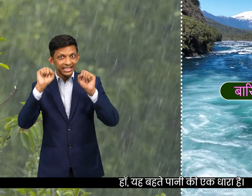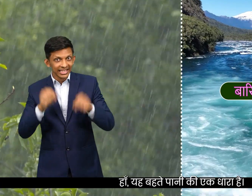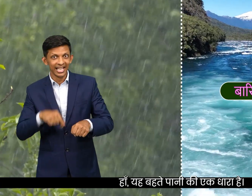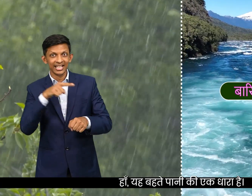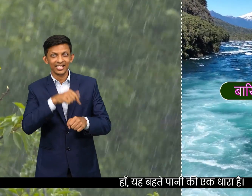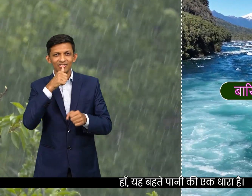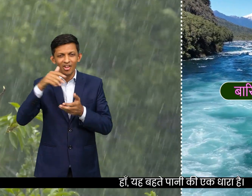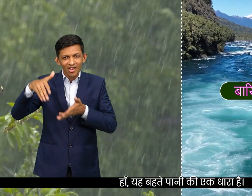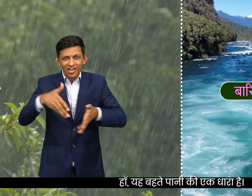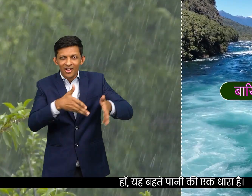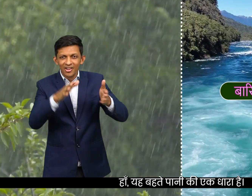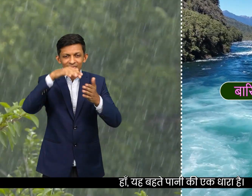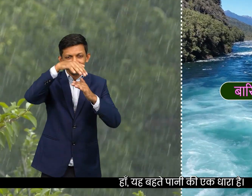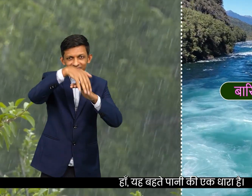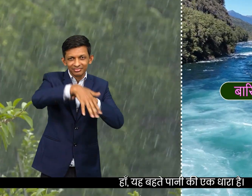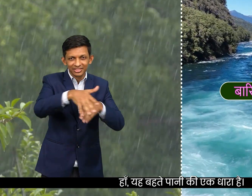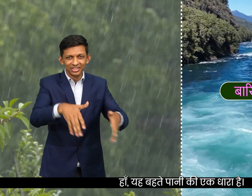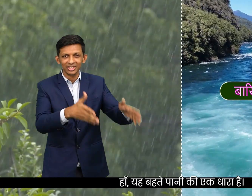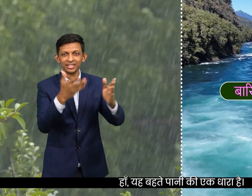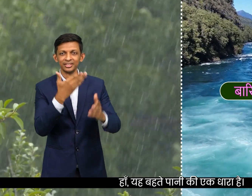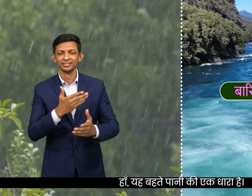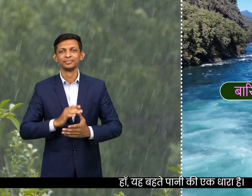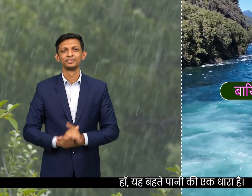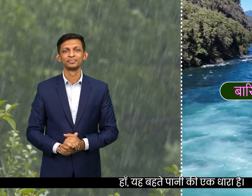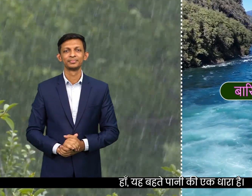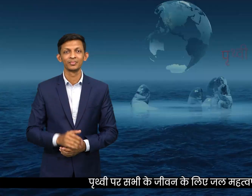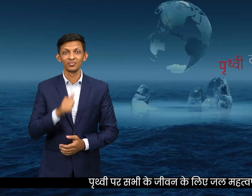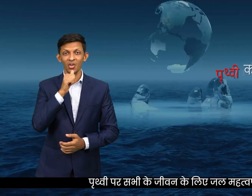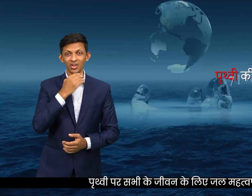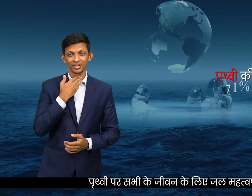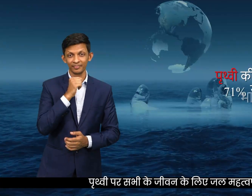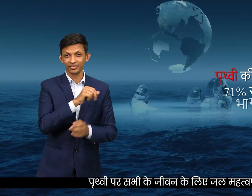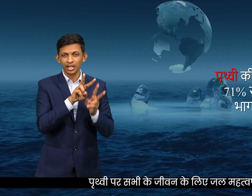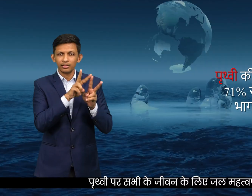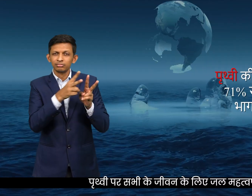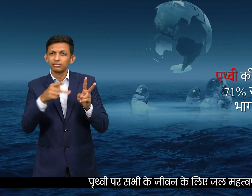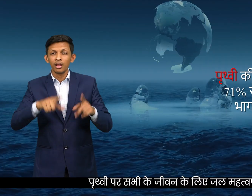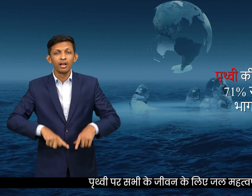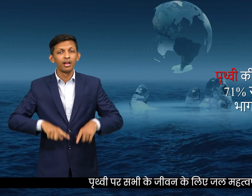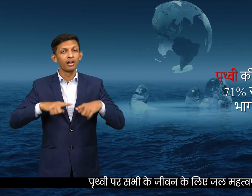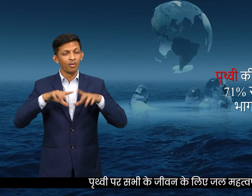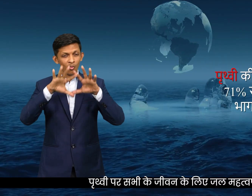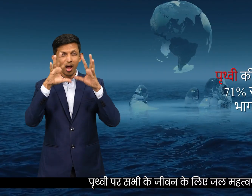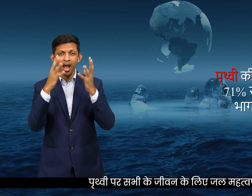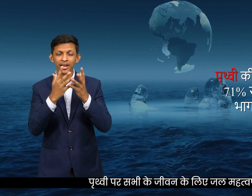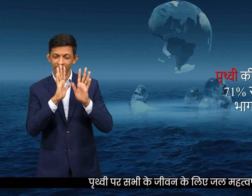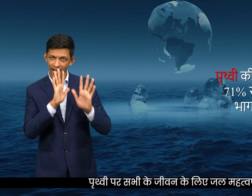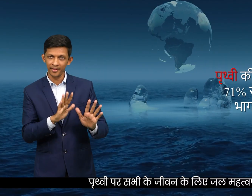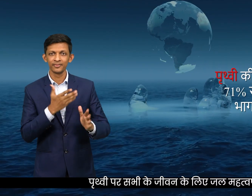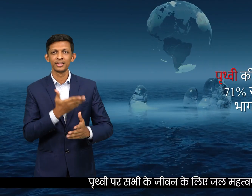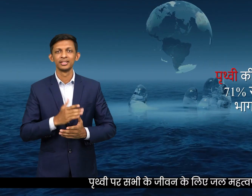हाँ, यह बहते पानी की एक धारा है। पृथ्वी पर सभी के जीवन के लिए